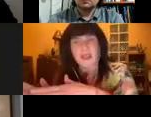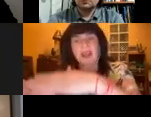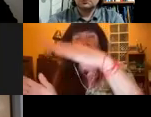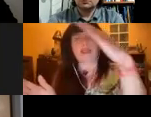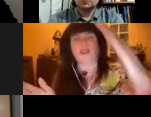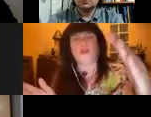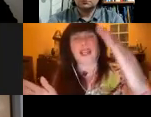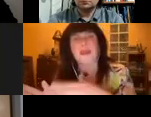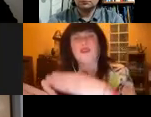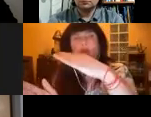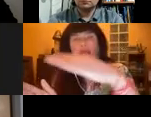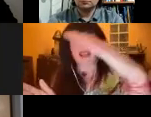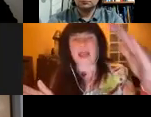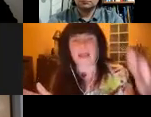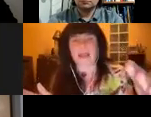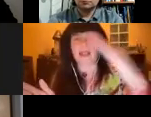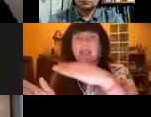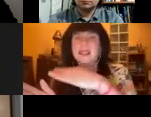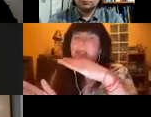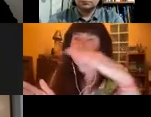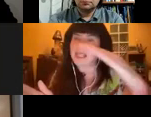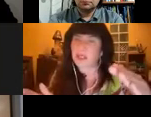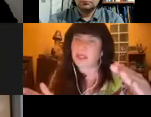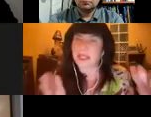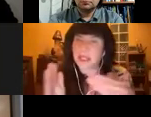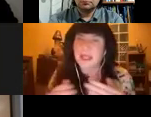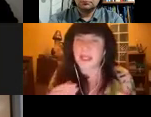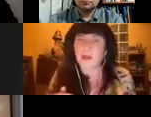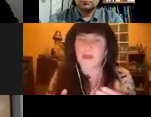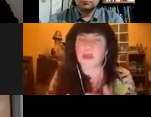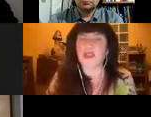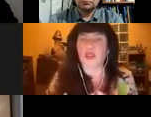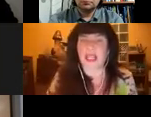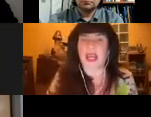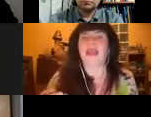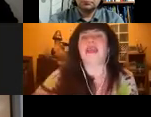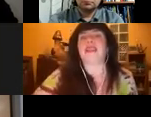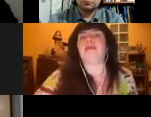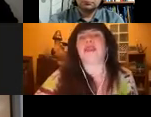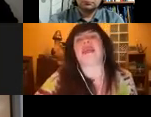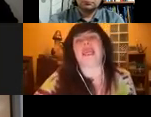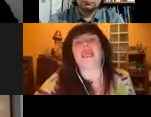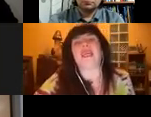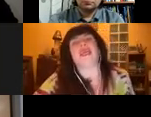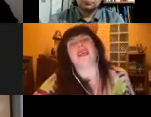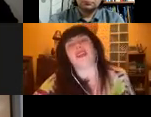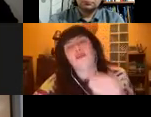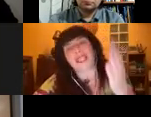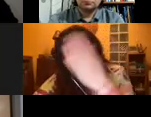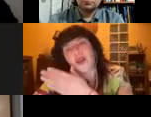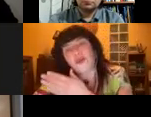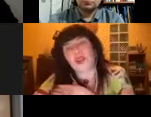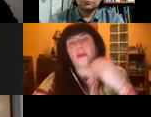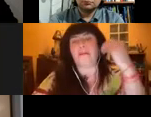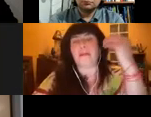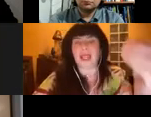espacio apareció como un elemento muy relevante, decisivo en distinguir qué tipo de proceso era, de manera que los